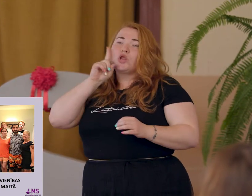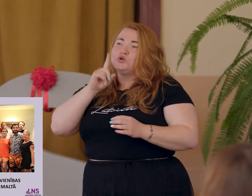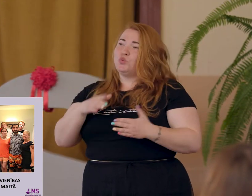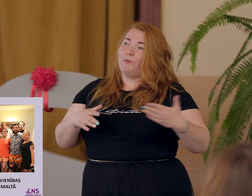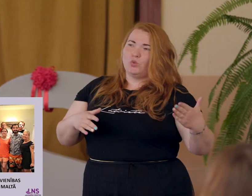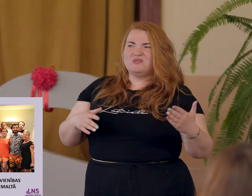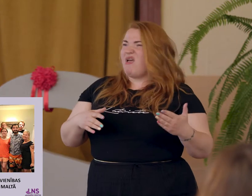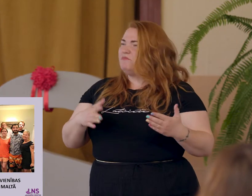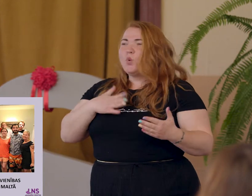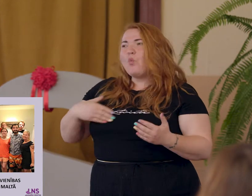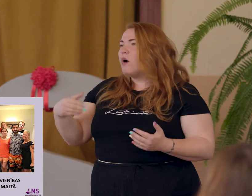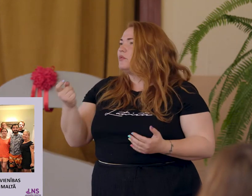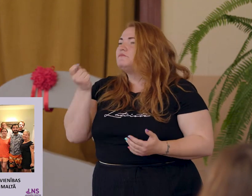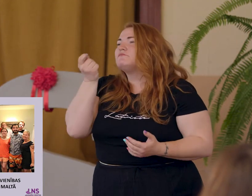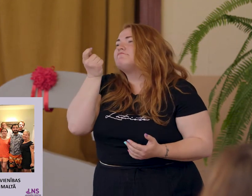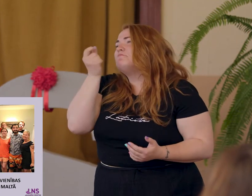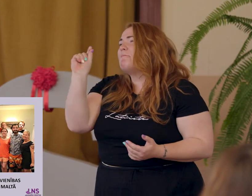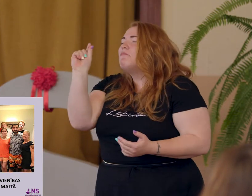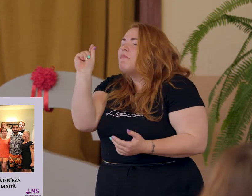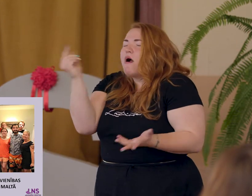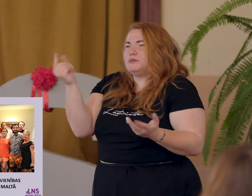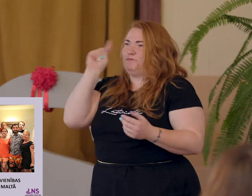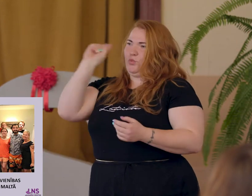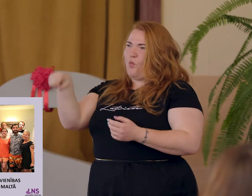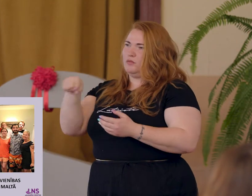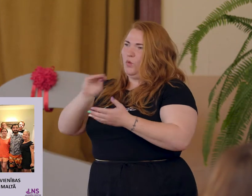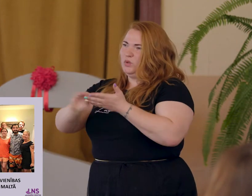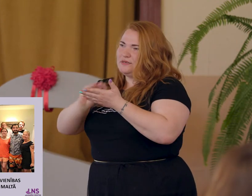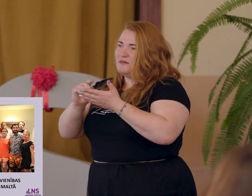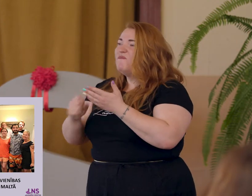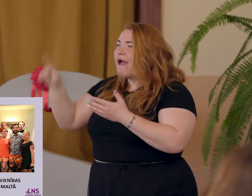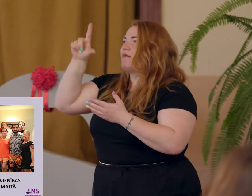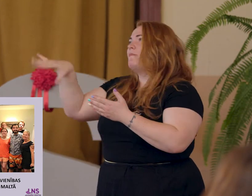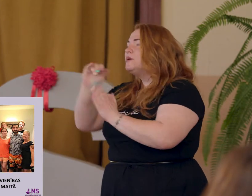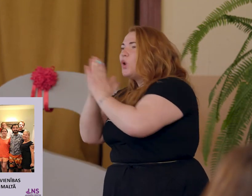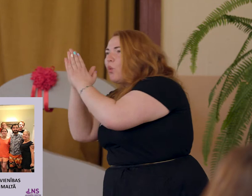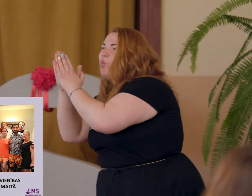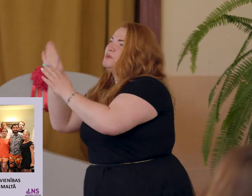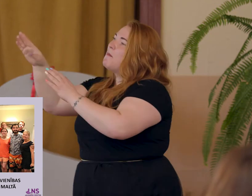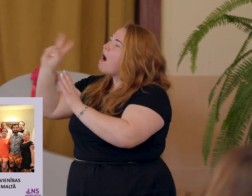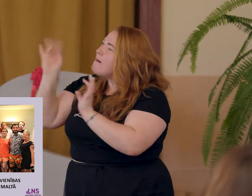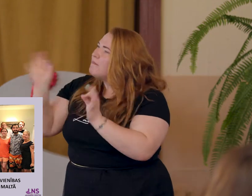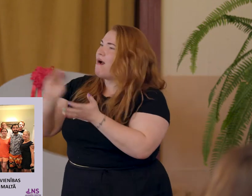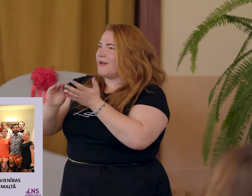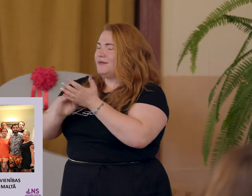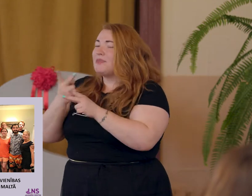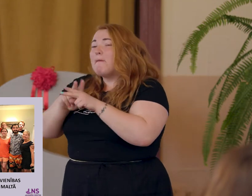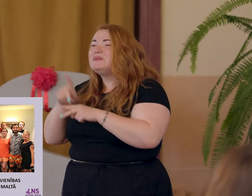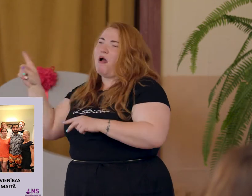mūsu jaunieši arī no mūsu puses jā, ļoti minimāli protu uzrakstīt projektu. Mēs vienmēr lūdzam atbalstu